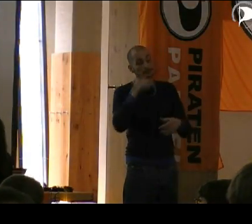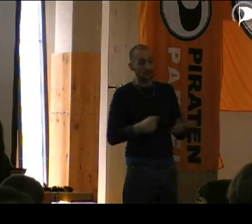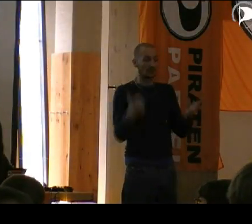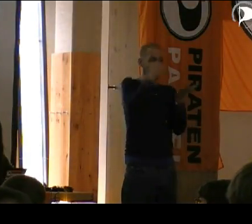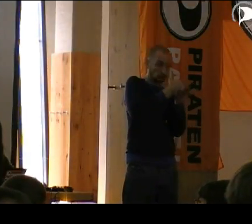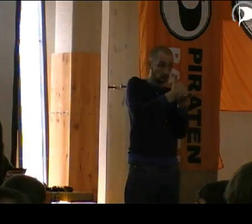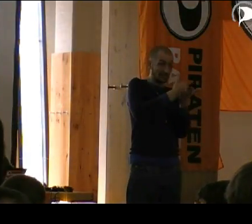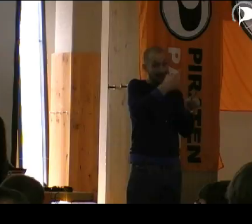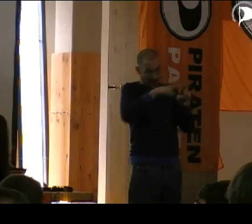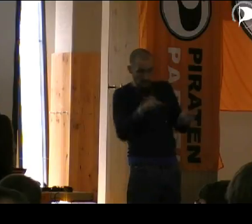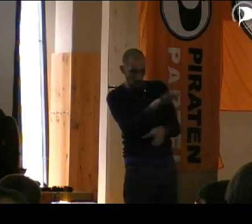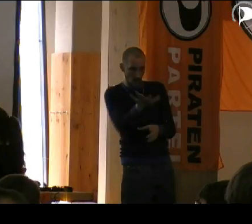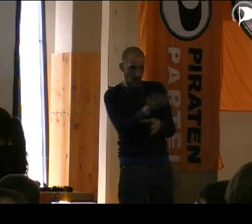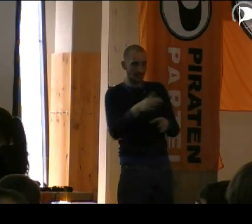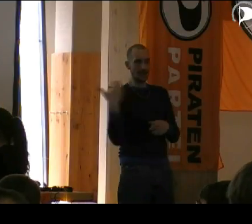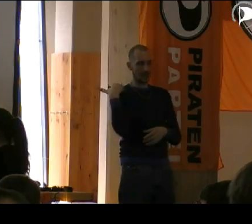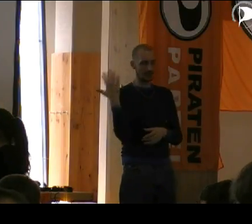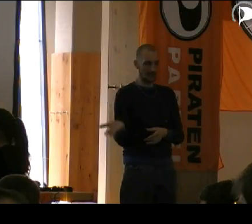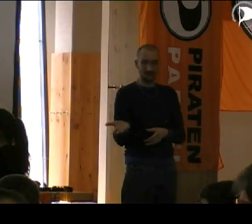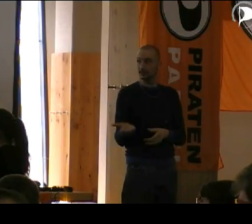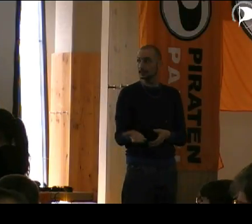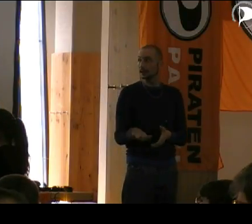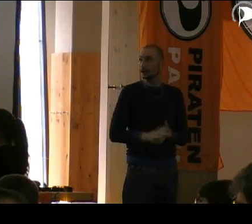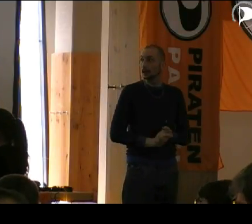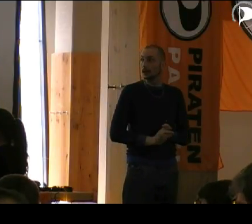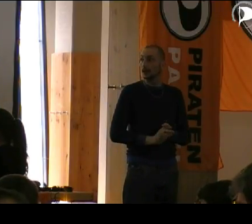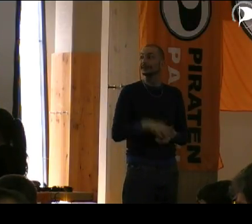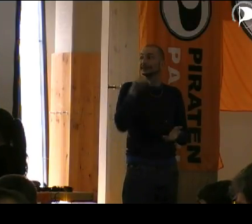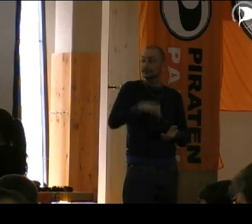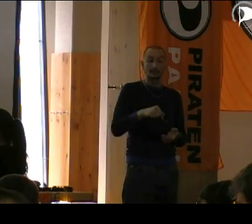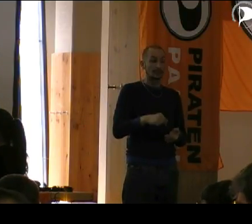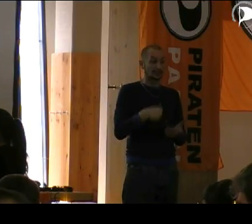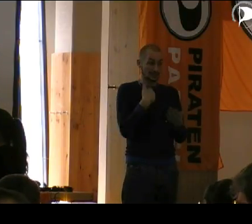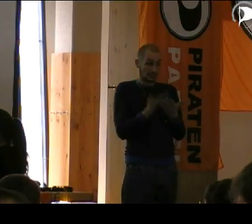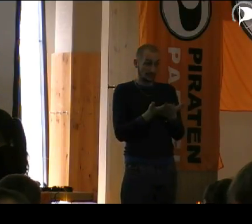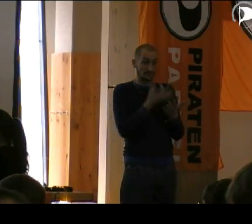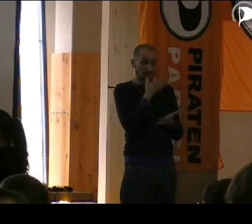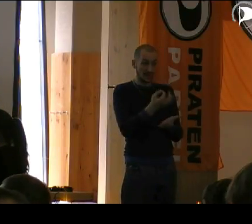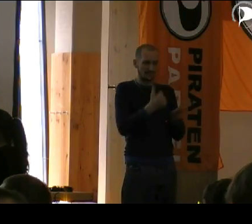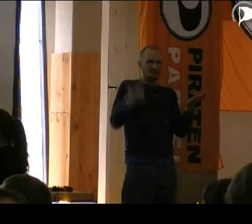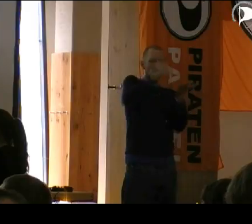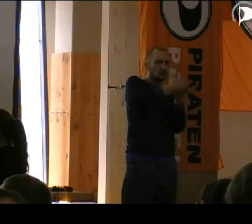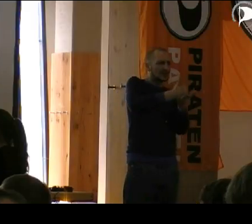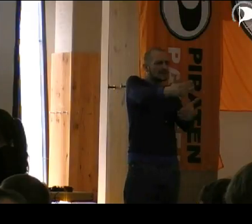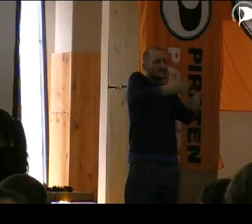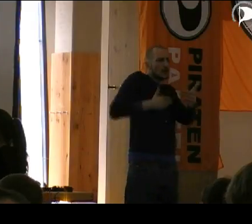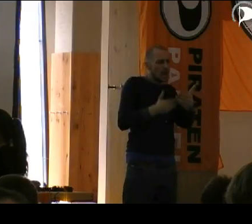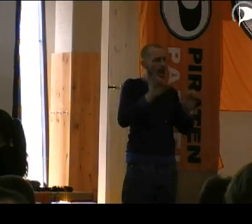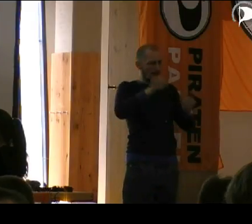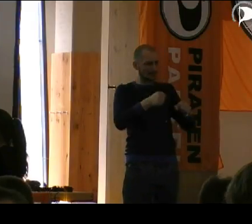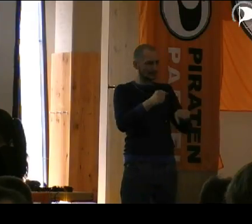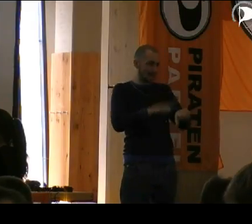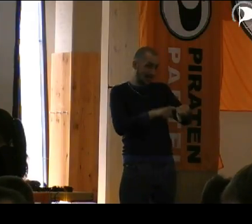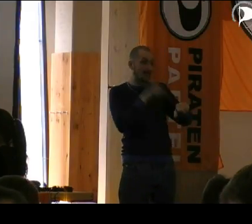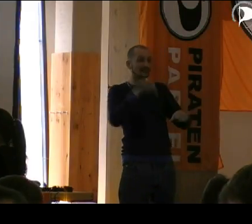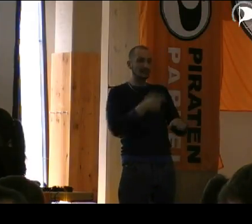nicht entlastet jetzt gibt es also wie wollt ihr den vorstand von der vorhergehenden amtszeit auch